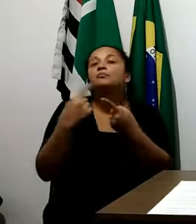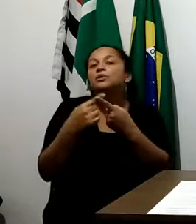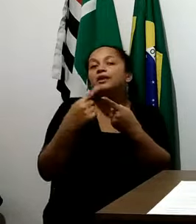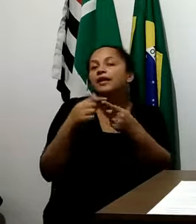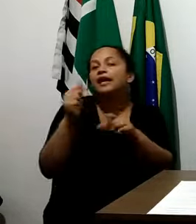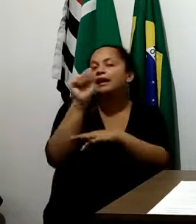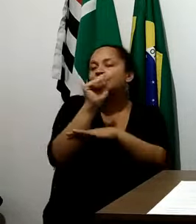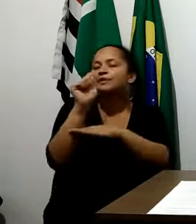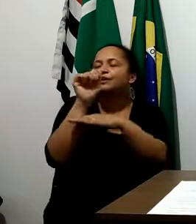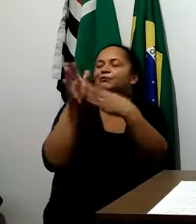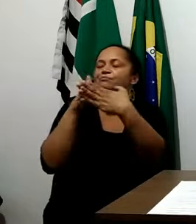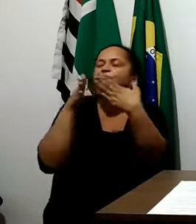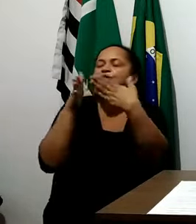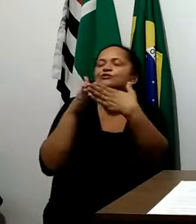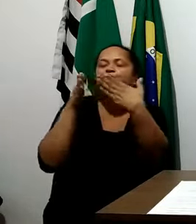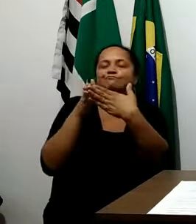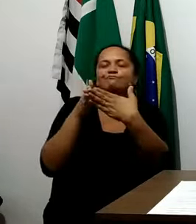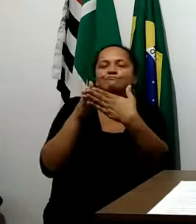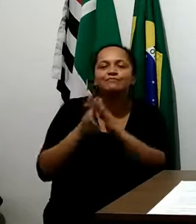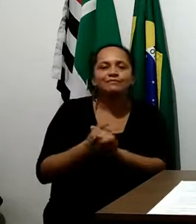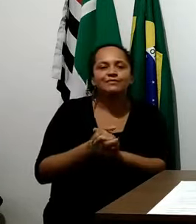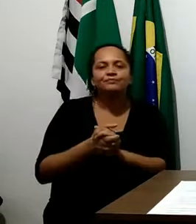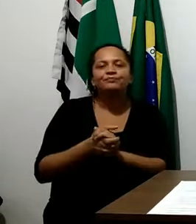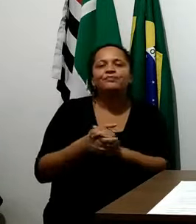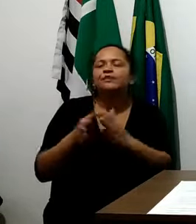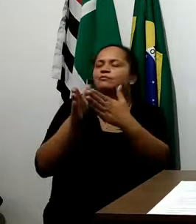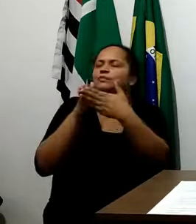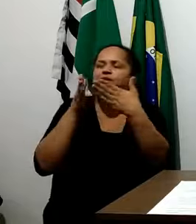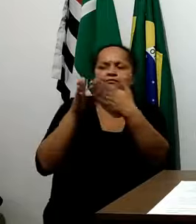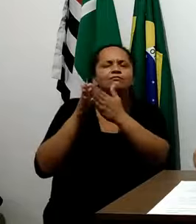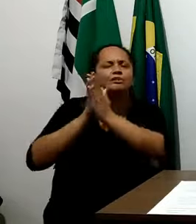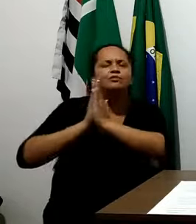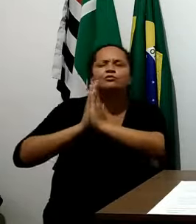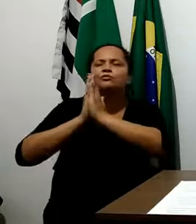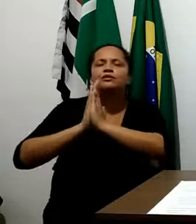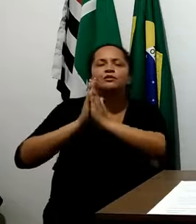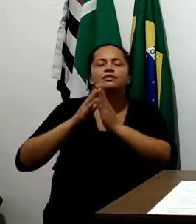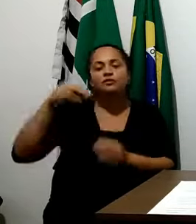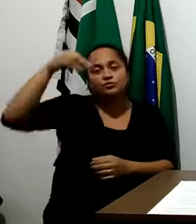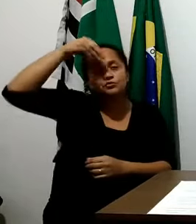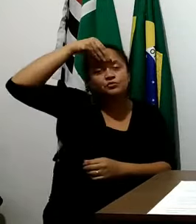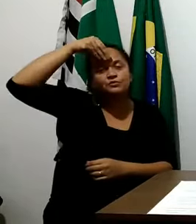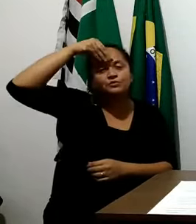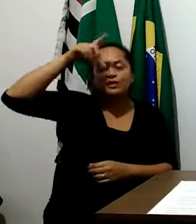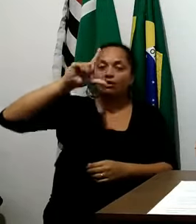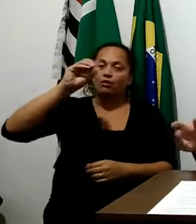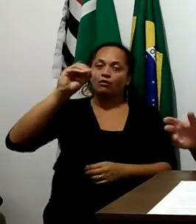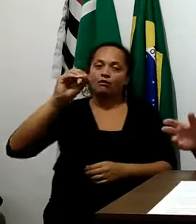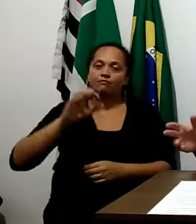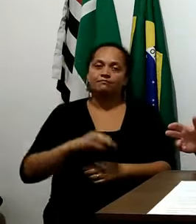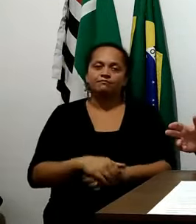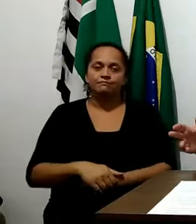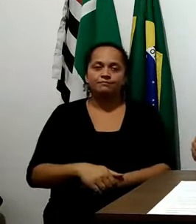brecha, você está intercedendo pelo teu sobrinho Ló.